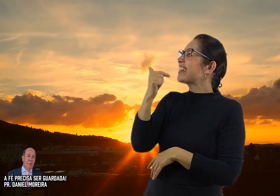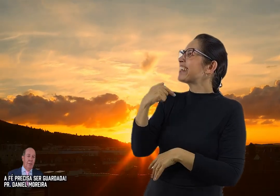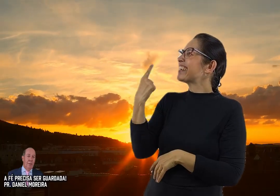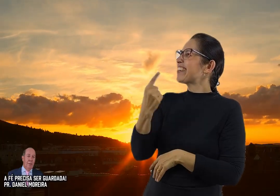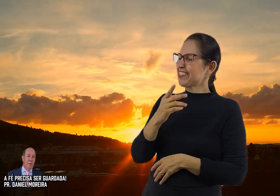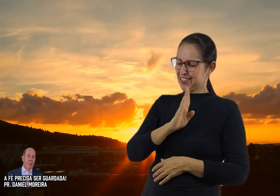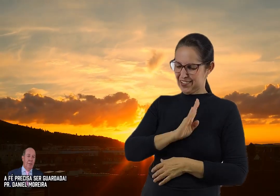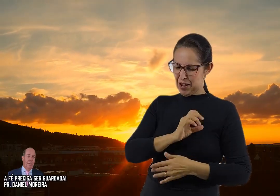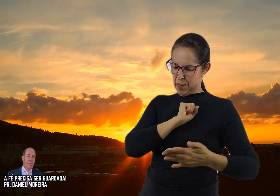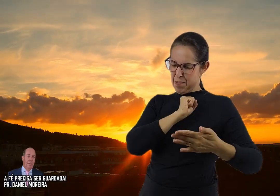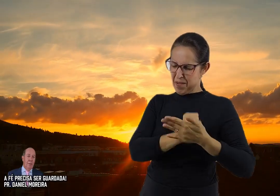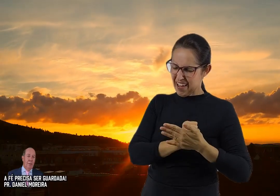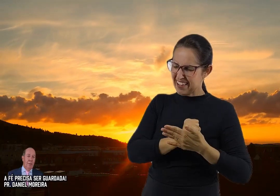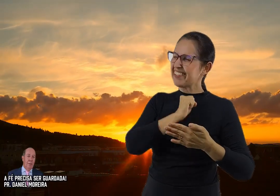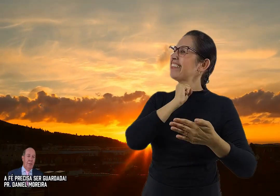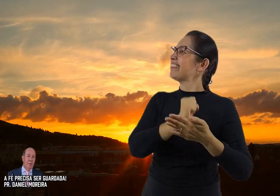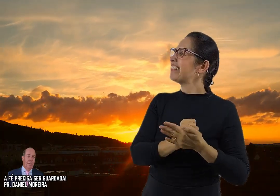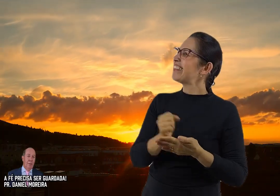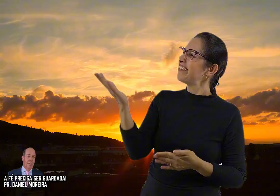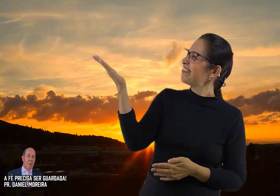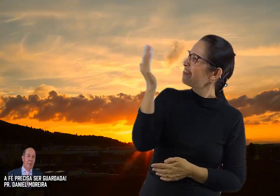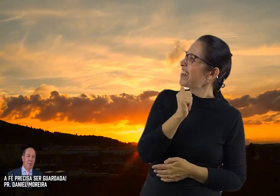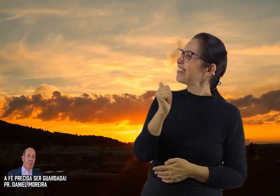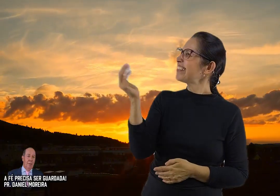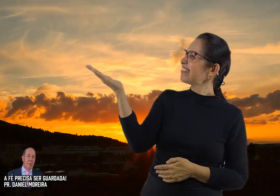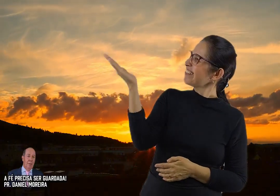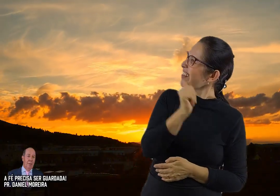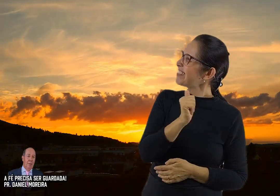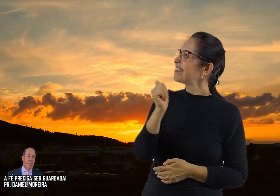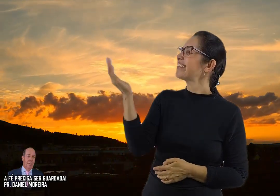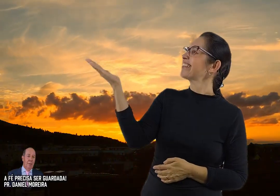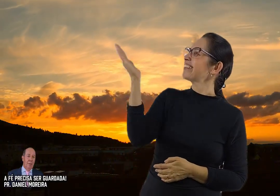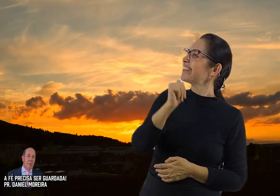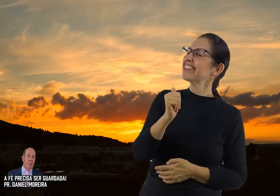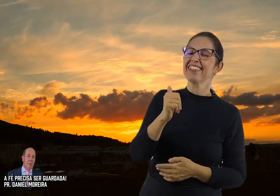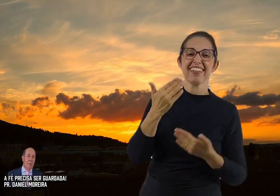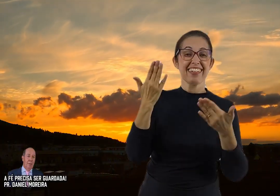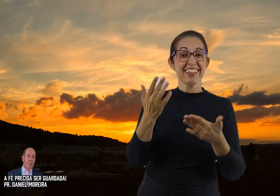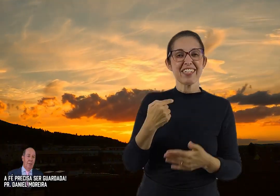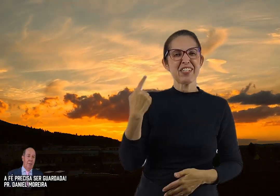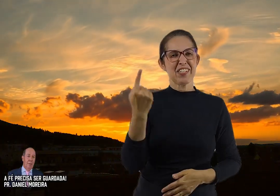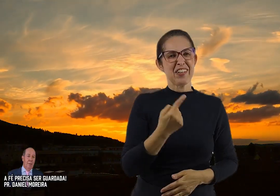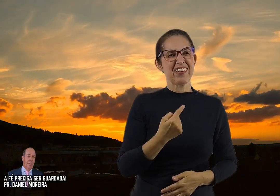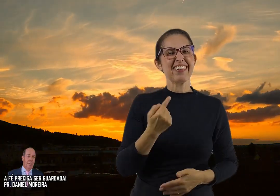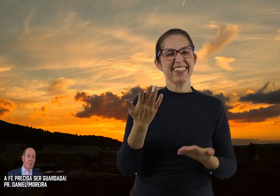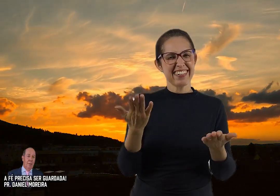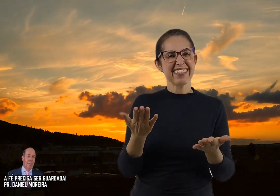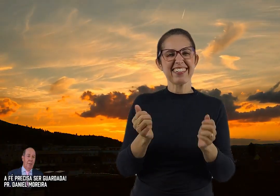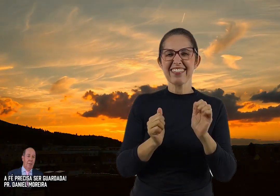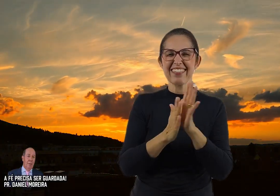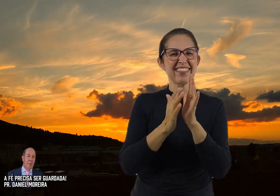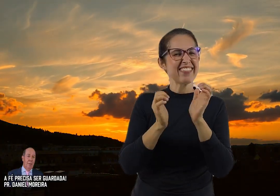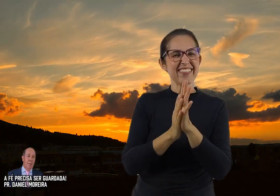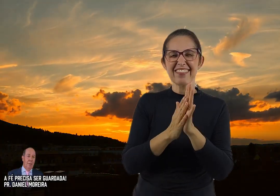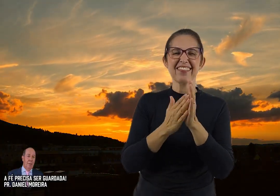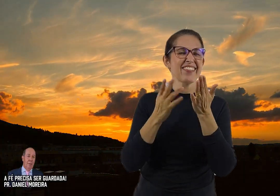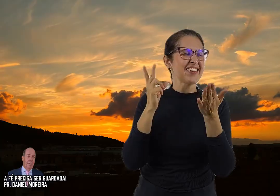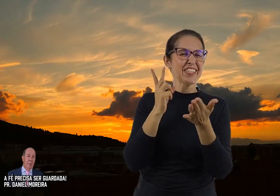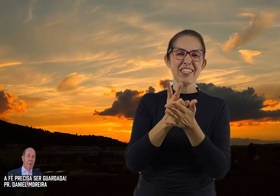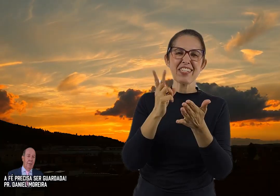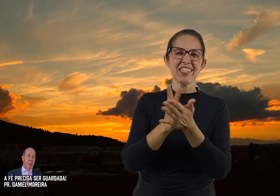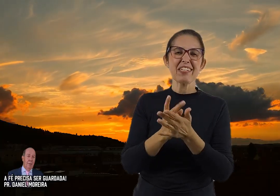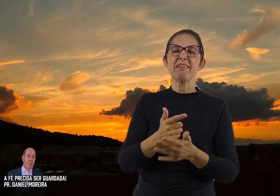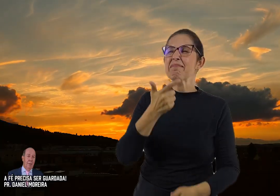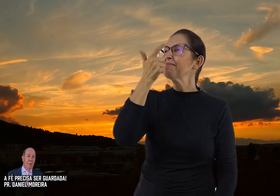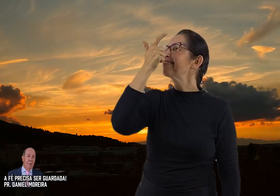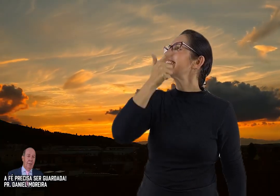da igreja pulsa nesta hora: vem, vem, vem. Esse será nosso hino, esse será nosso louvor,